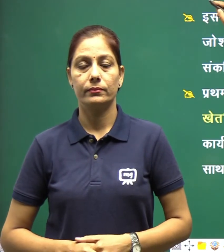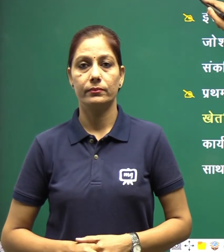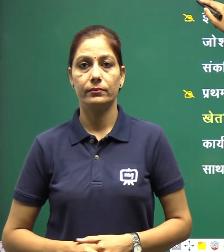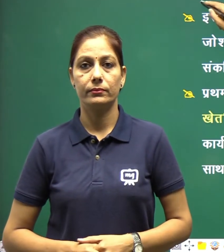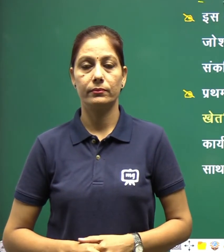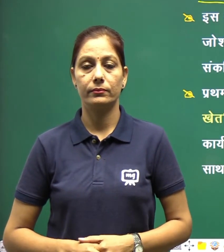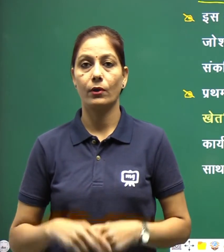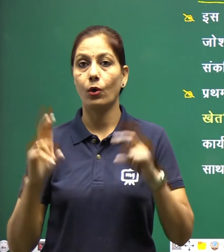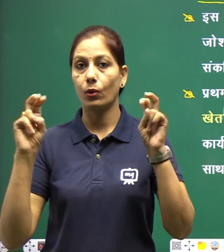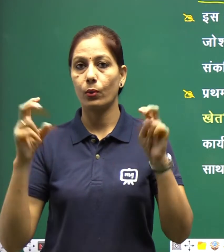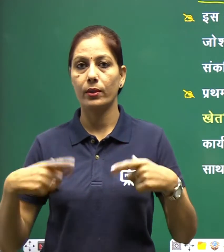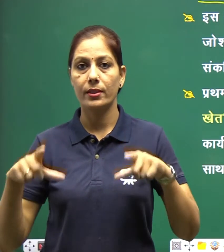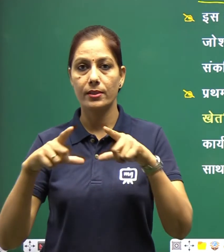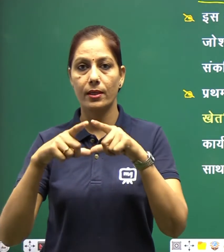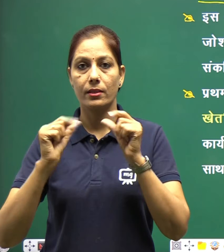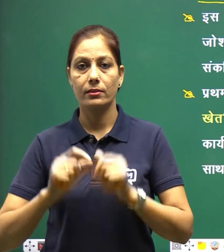पाठ का सारांश।